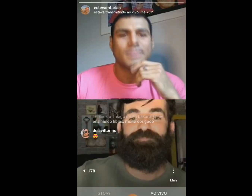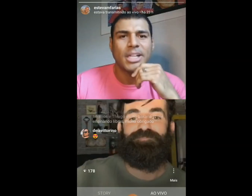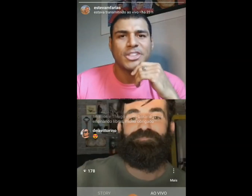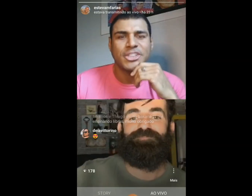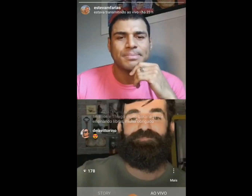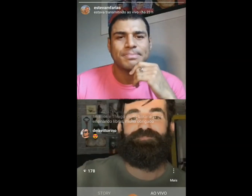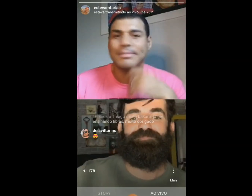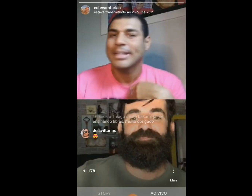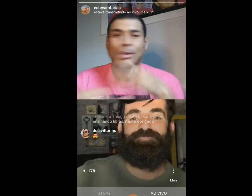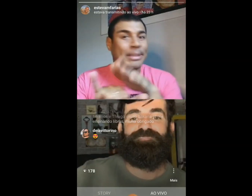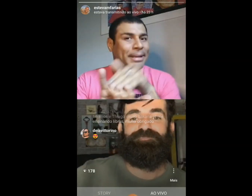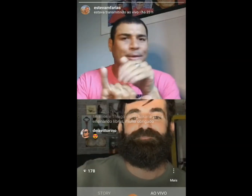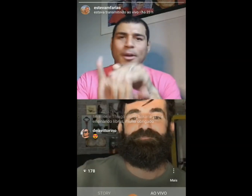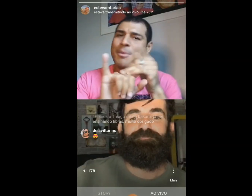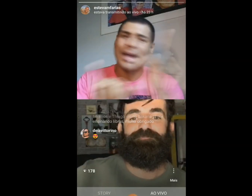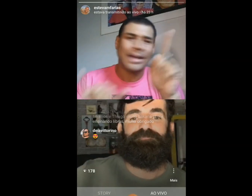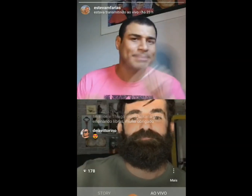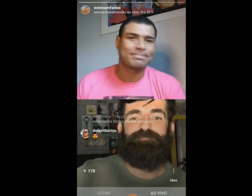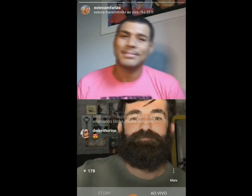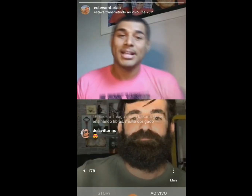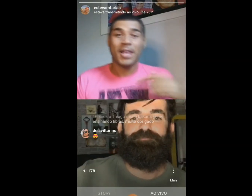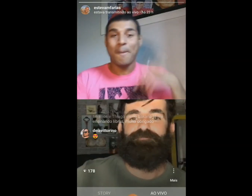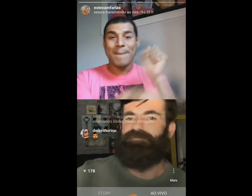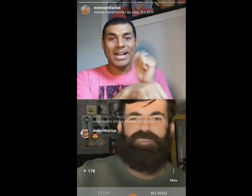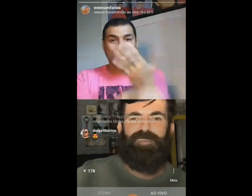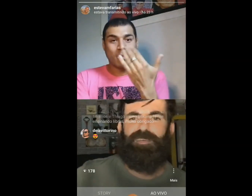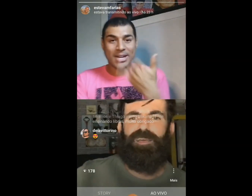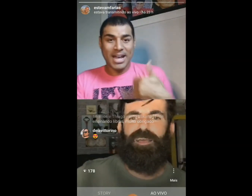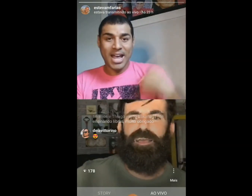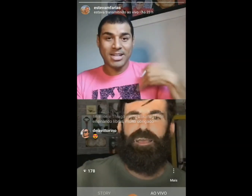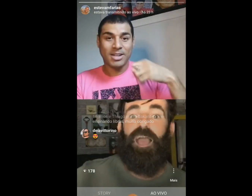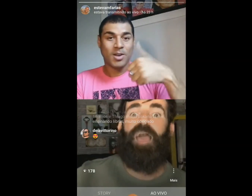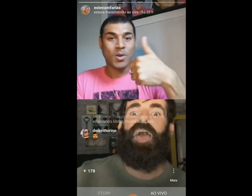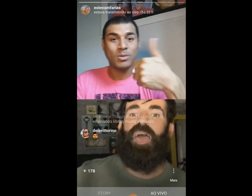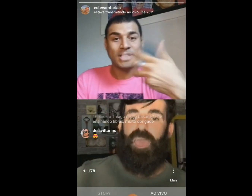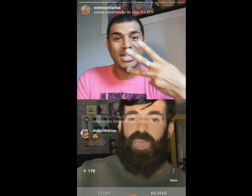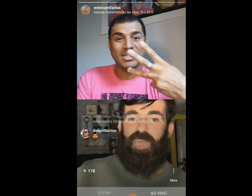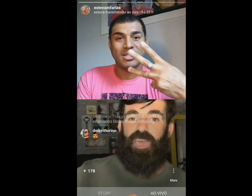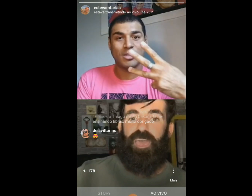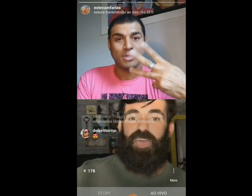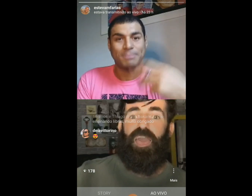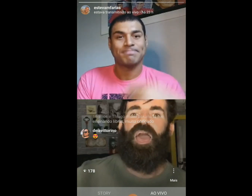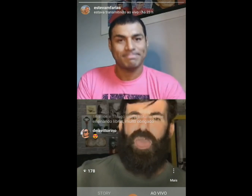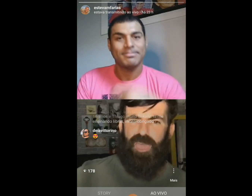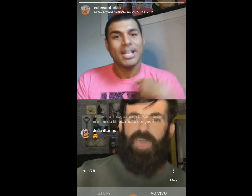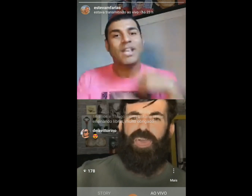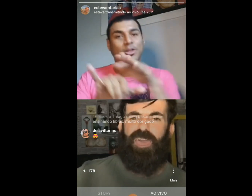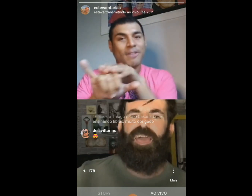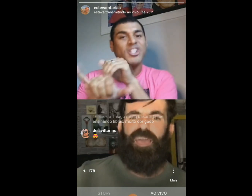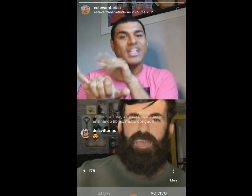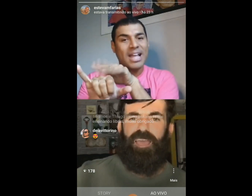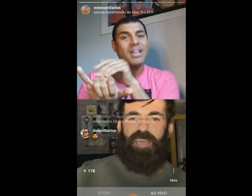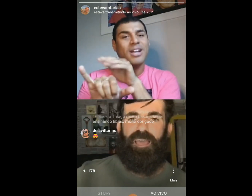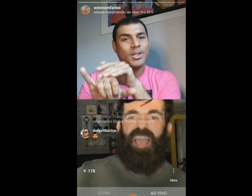Entendi. Eu também não como carne. Eu parei de comer carne com 13 anos. Eu sou vegetariano. Ah,